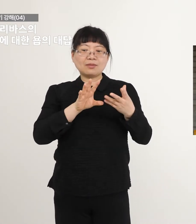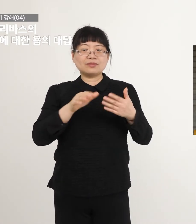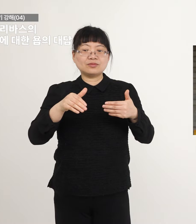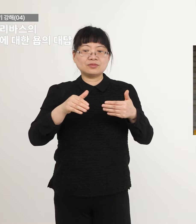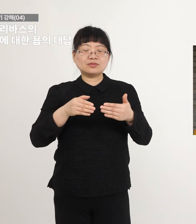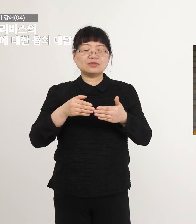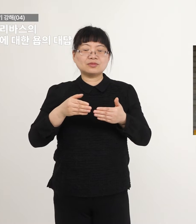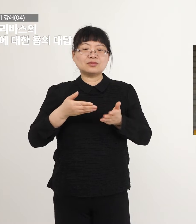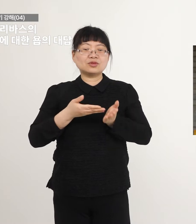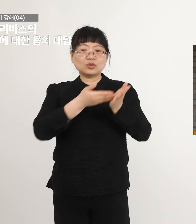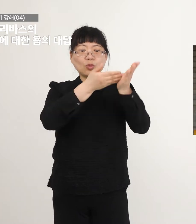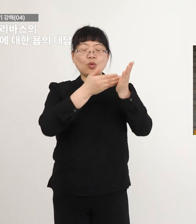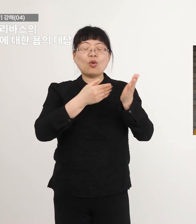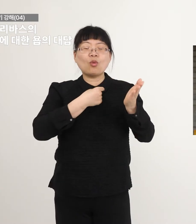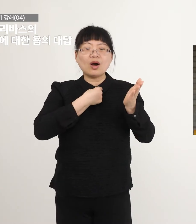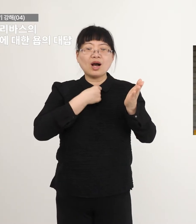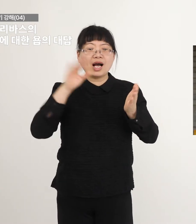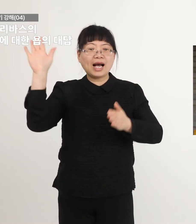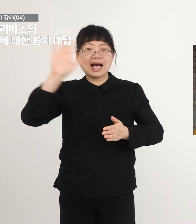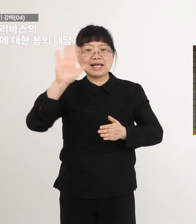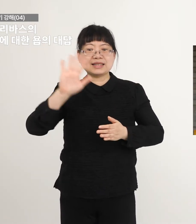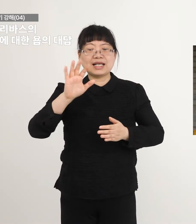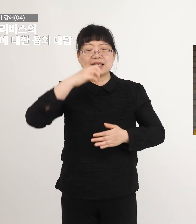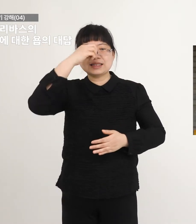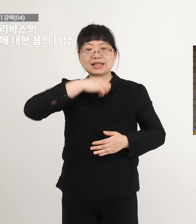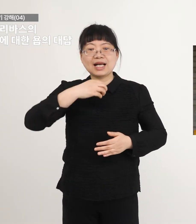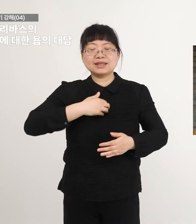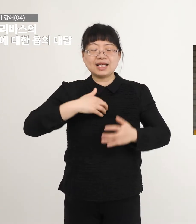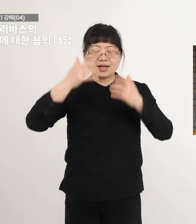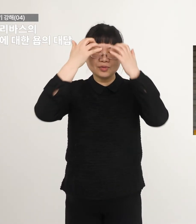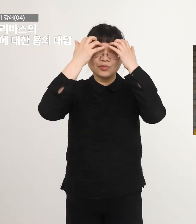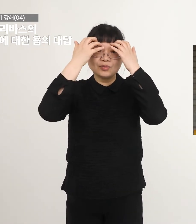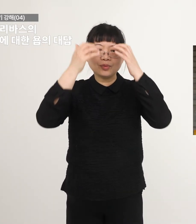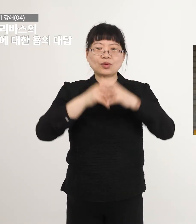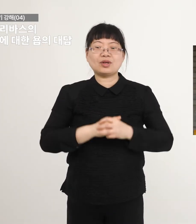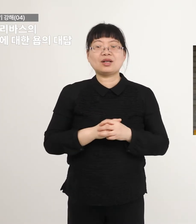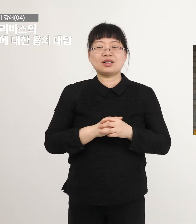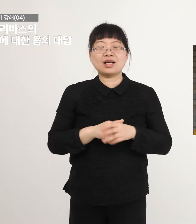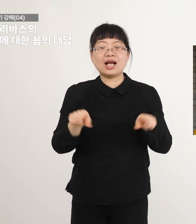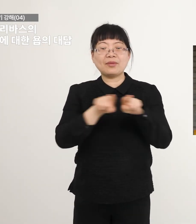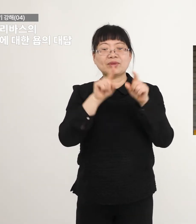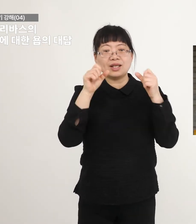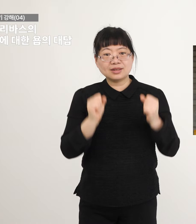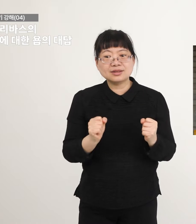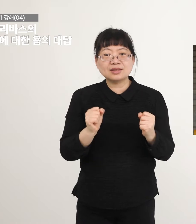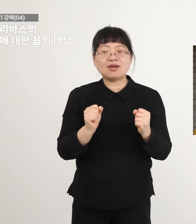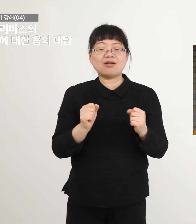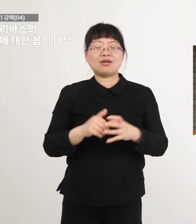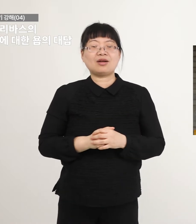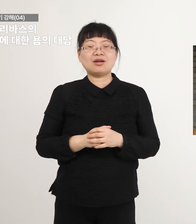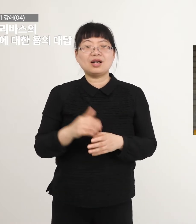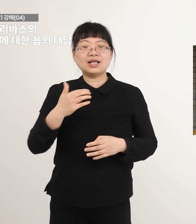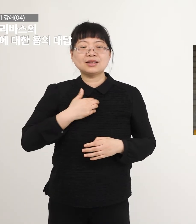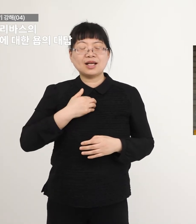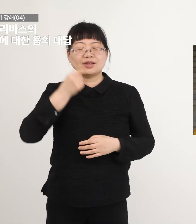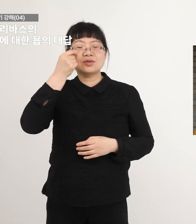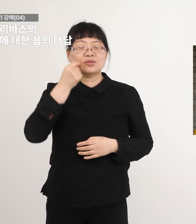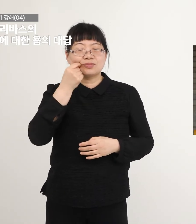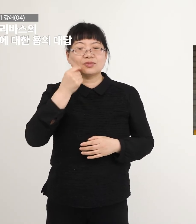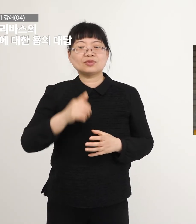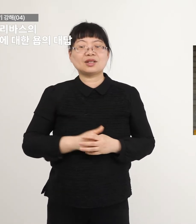아니에요. 그냥 자기 고통에 같이 있어주고 자기